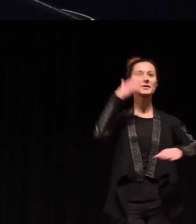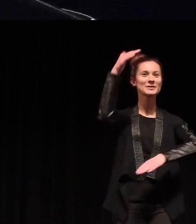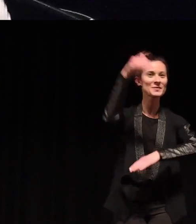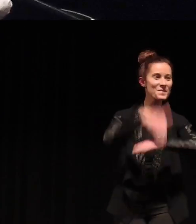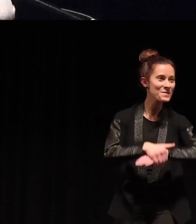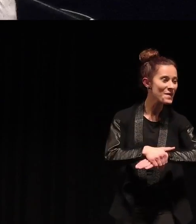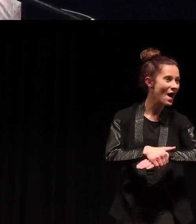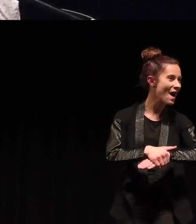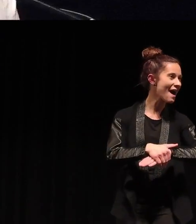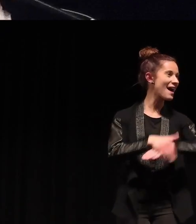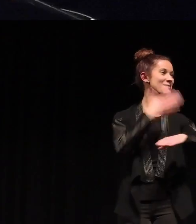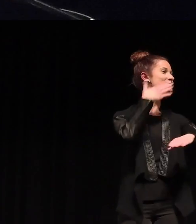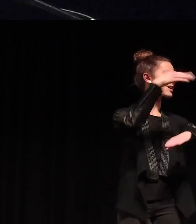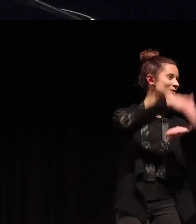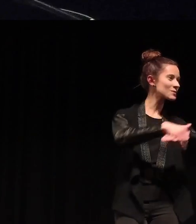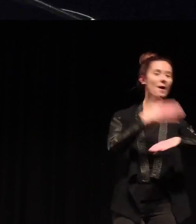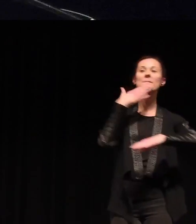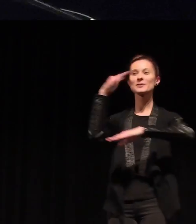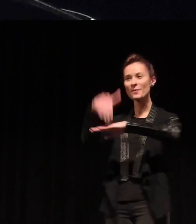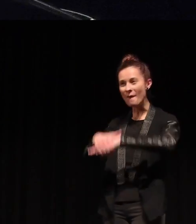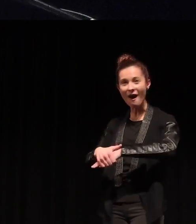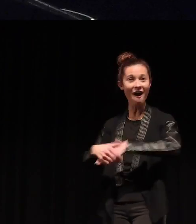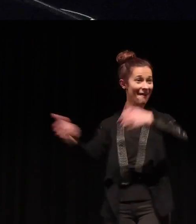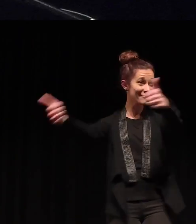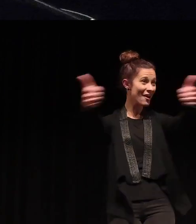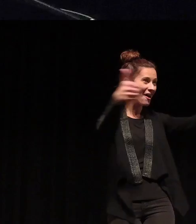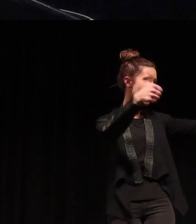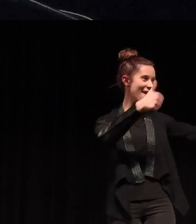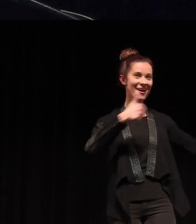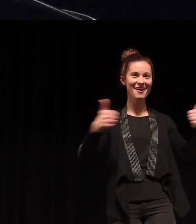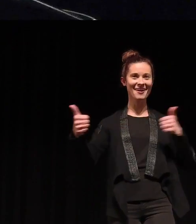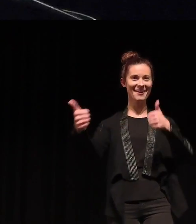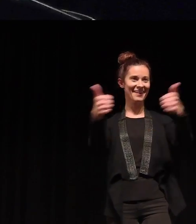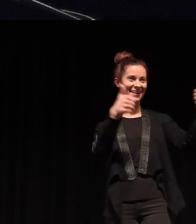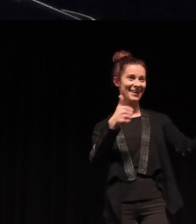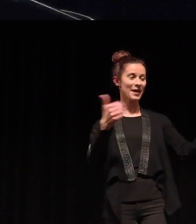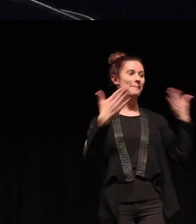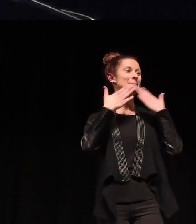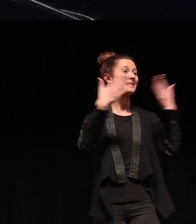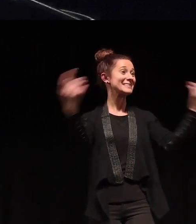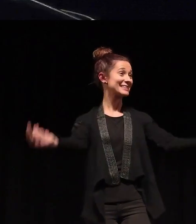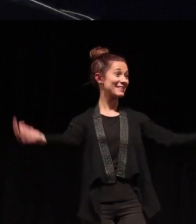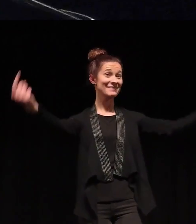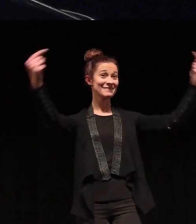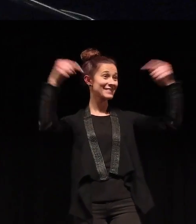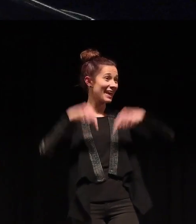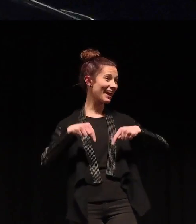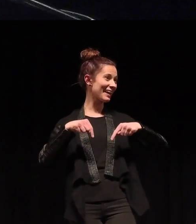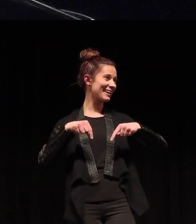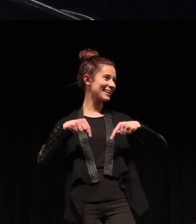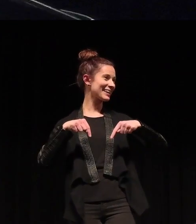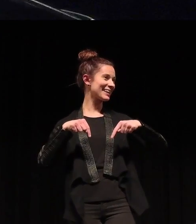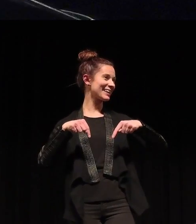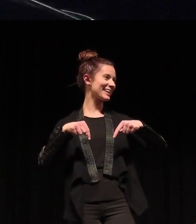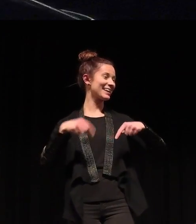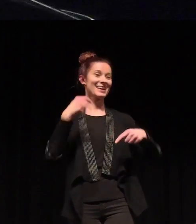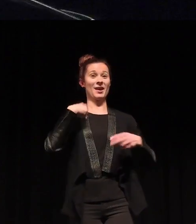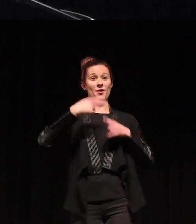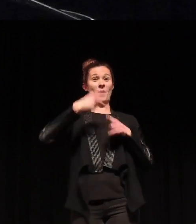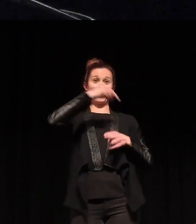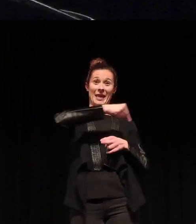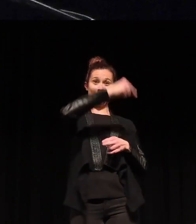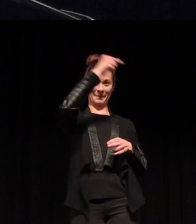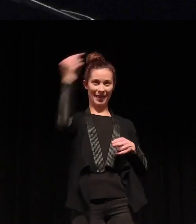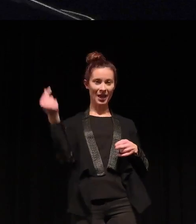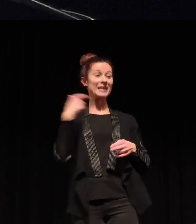Bonsoir. Bonsoir. Ça va bien? Merci d'être là. Moi, c'est Gabriel Drouin et